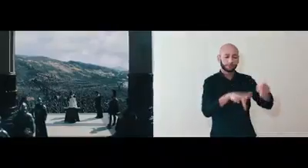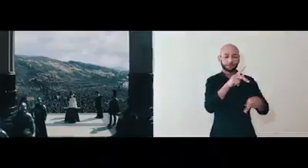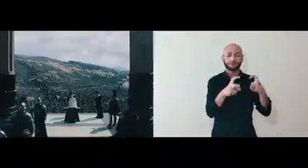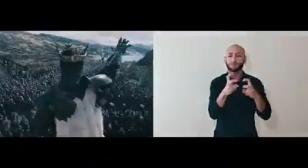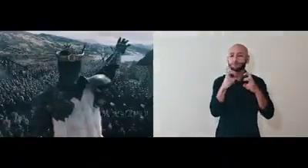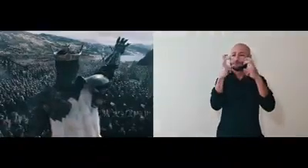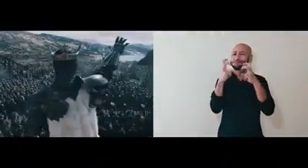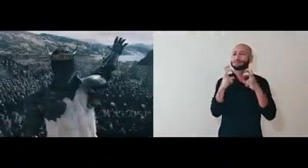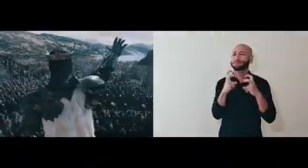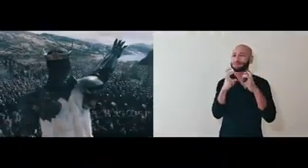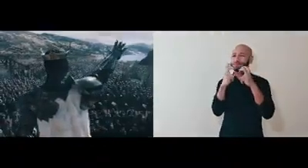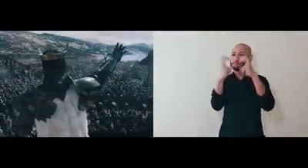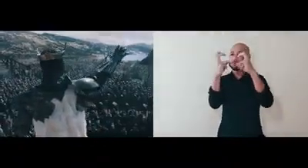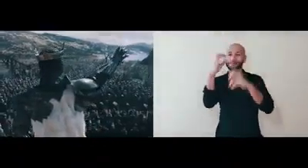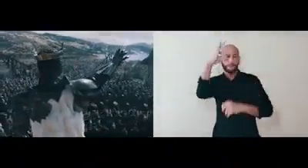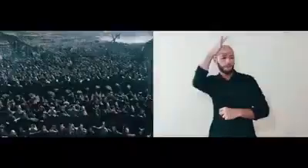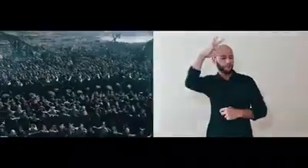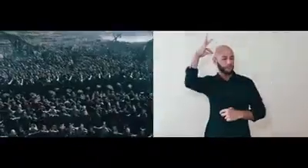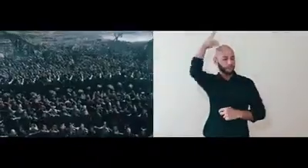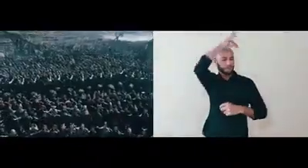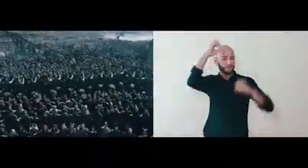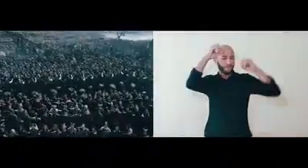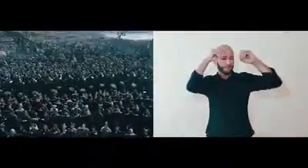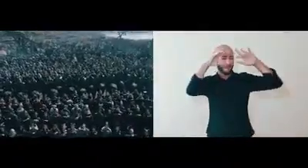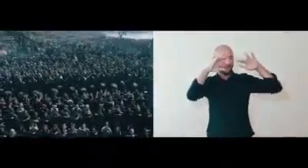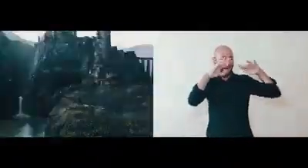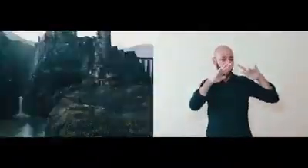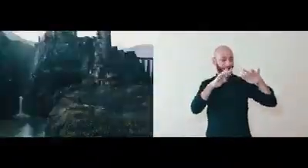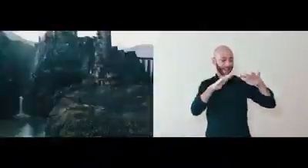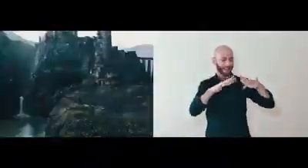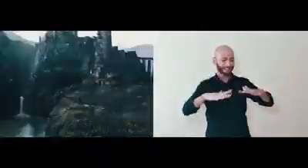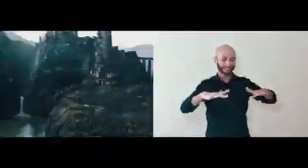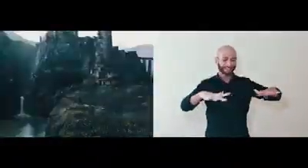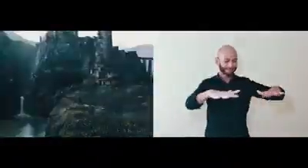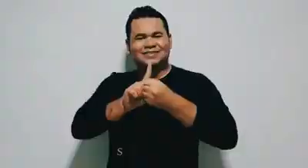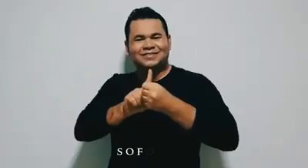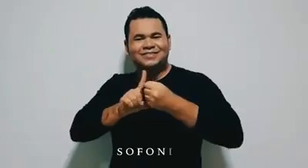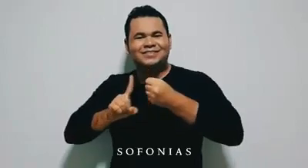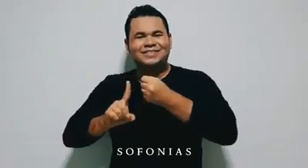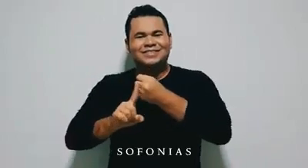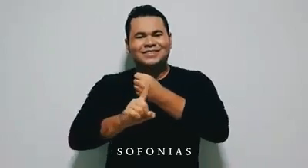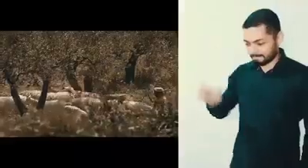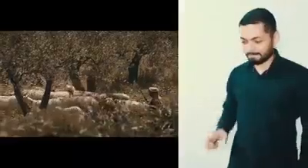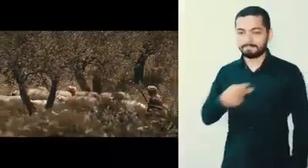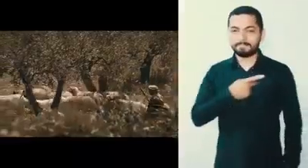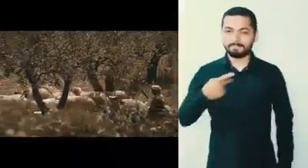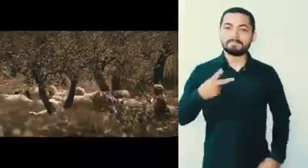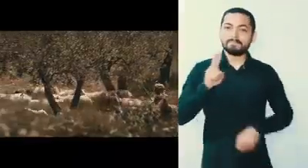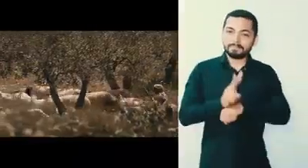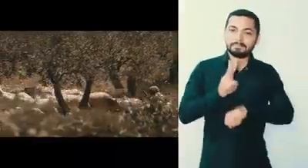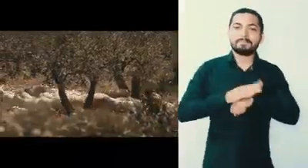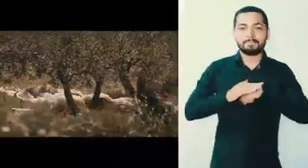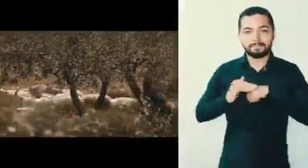Abacuque, ele é forte Deus a gritar. Aviva, povo adorador. Sofonias é